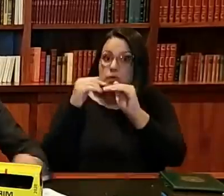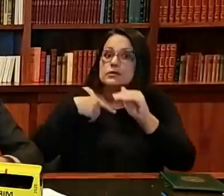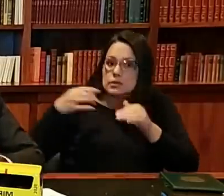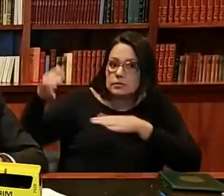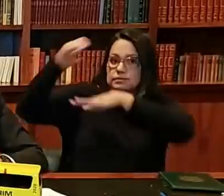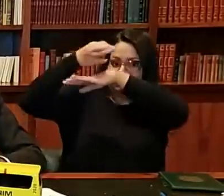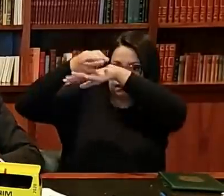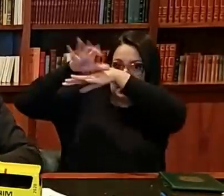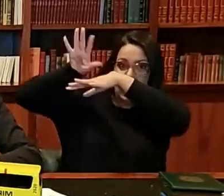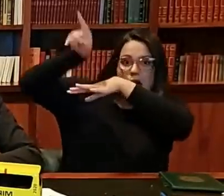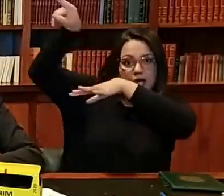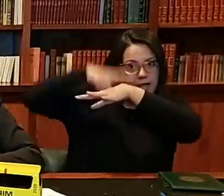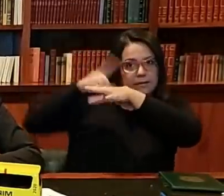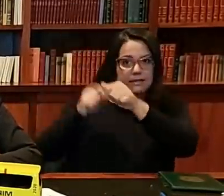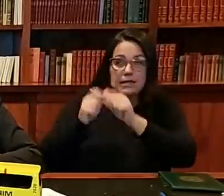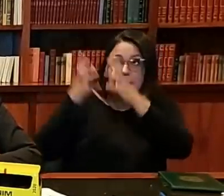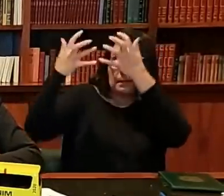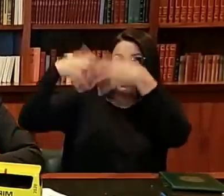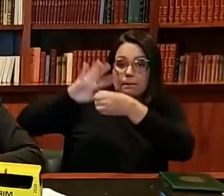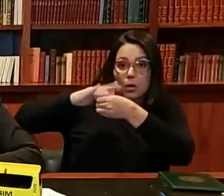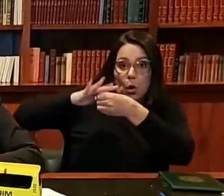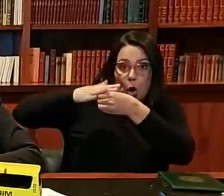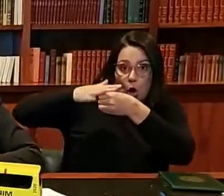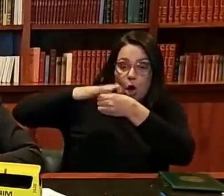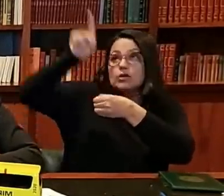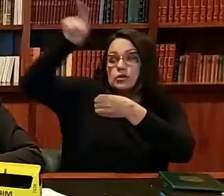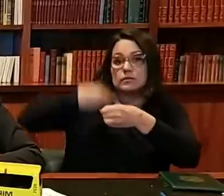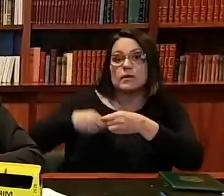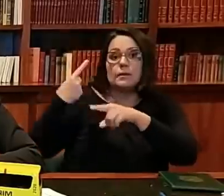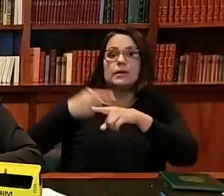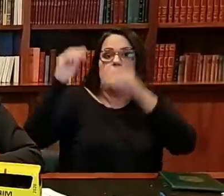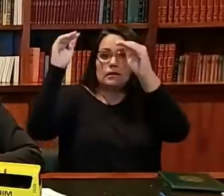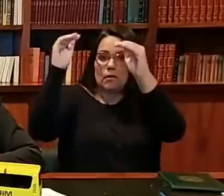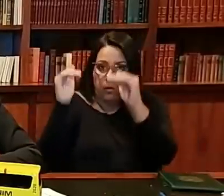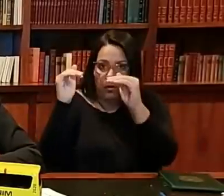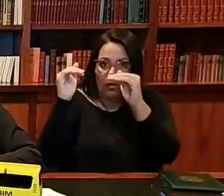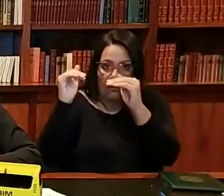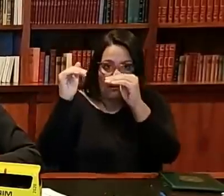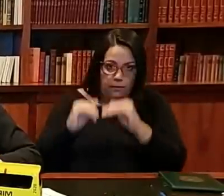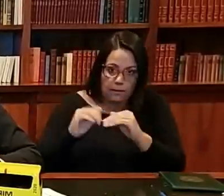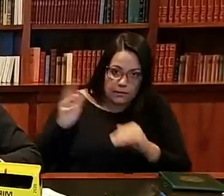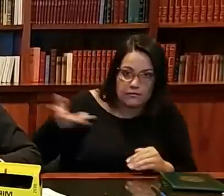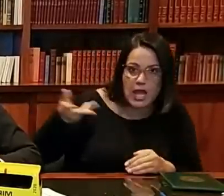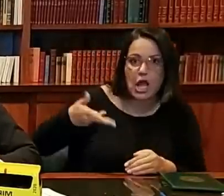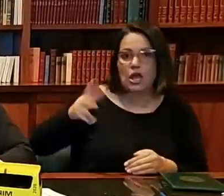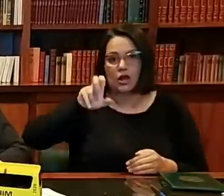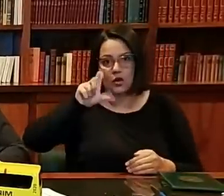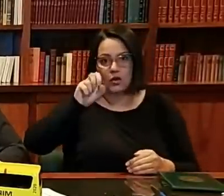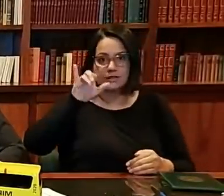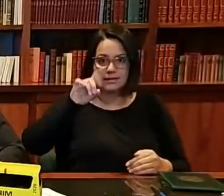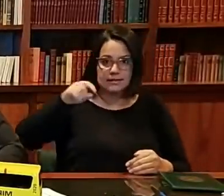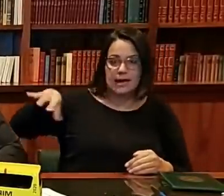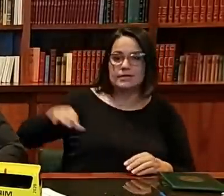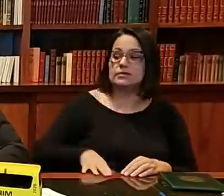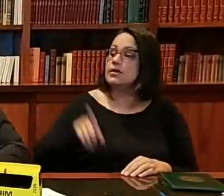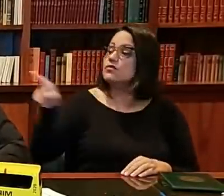aciona os motores, o que a gente tiver lá acionado, para poder aumentar a velocidade. Quando a gente aumenta a velocidade, ela estabiliza numa órbita. E